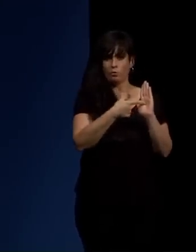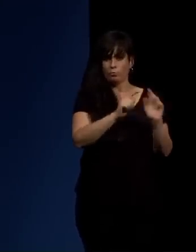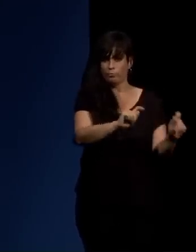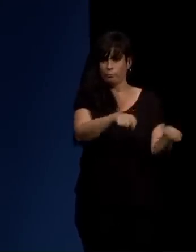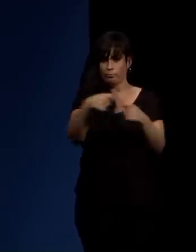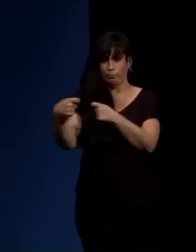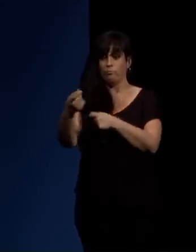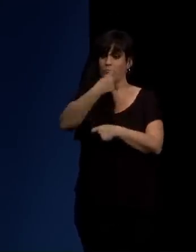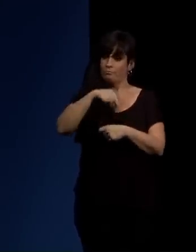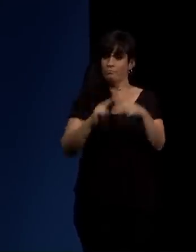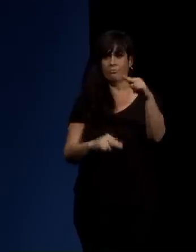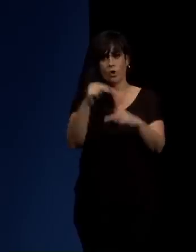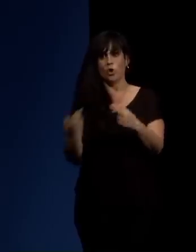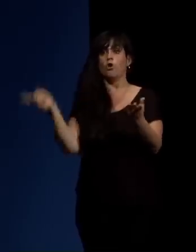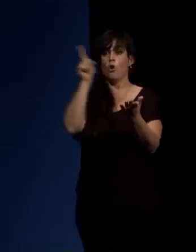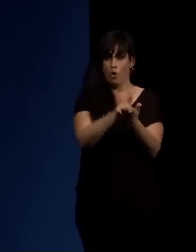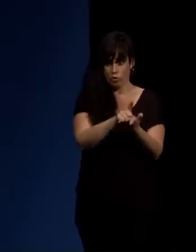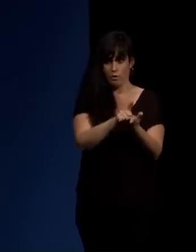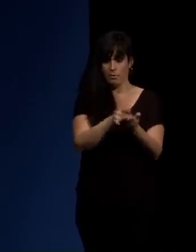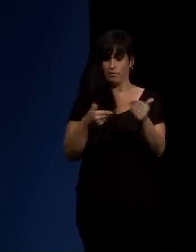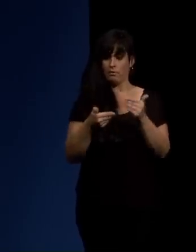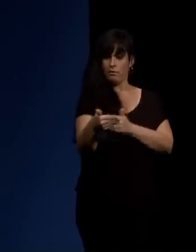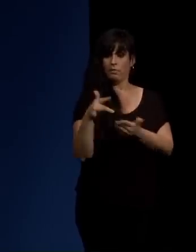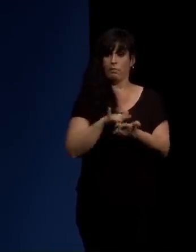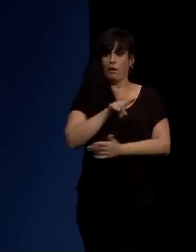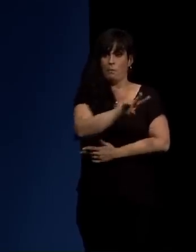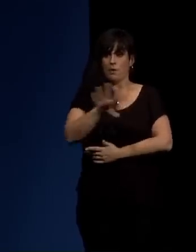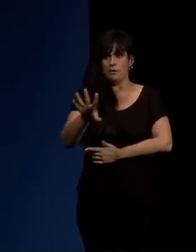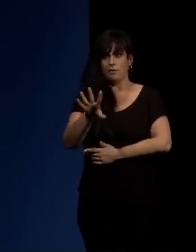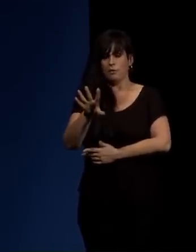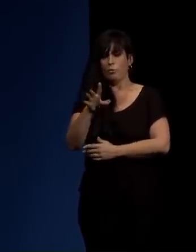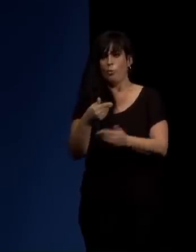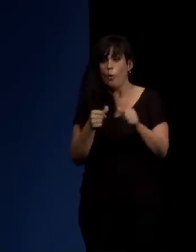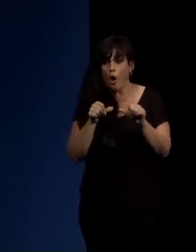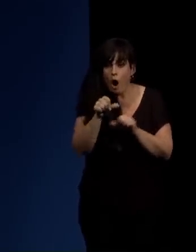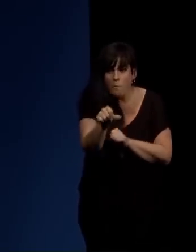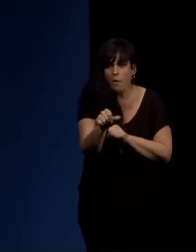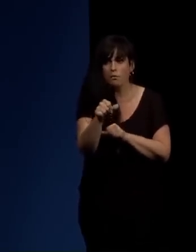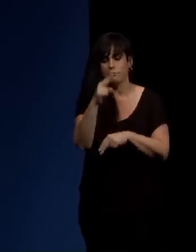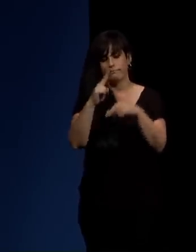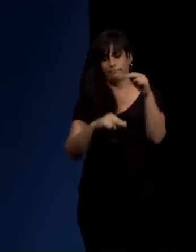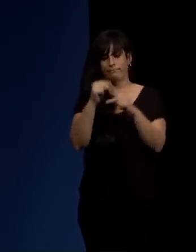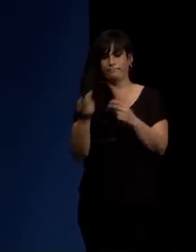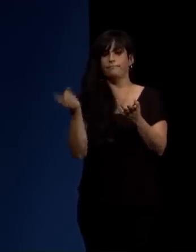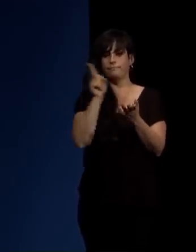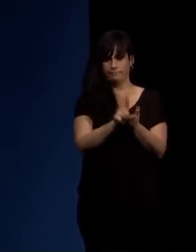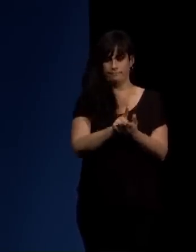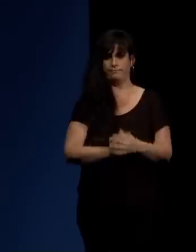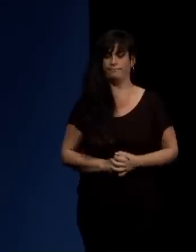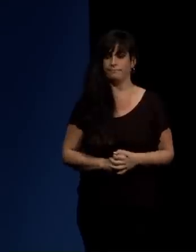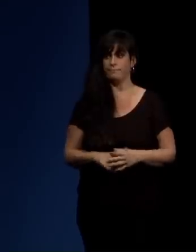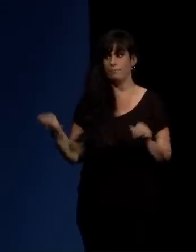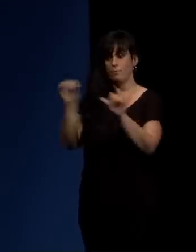que reconstruir a partir do 25 de setembro con Luís Villares de presidente. O